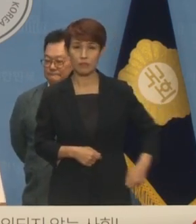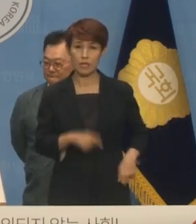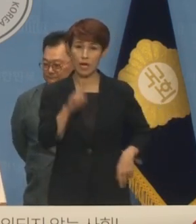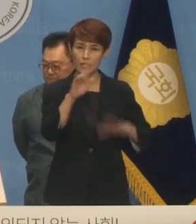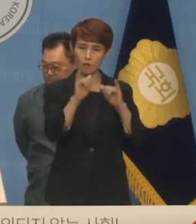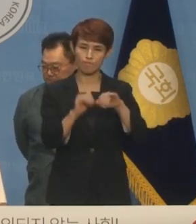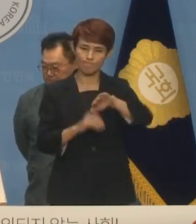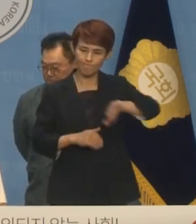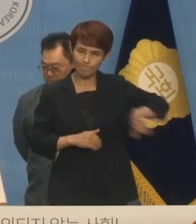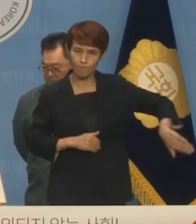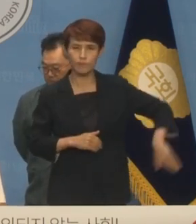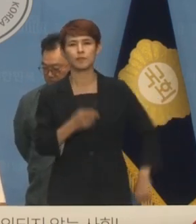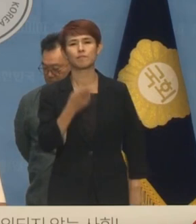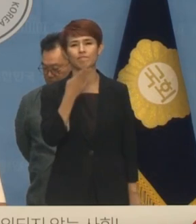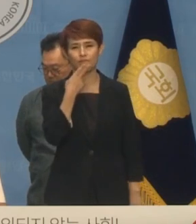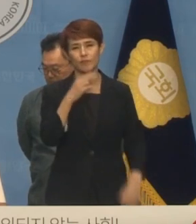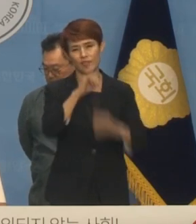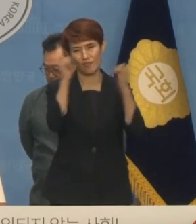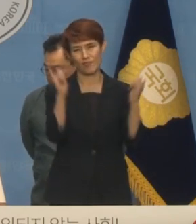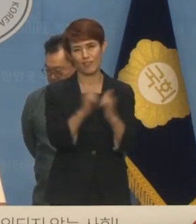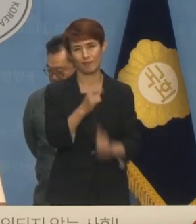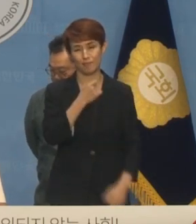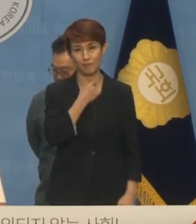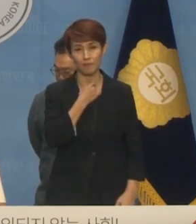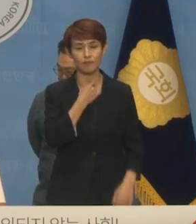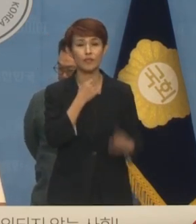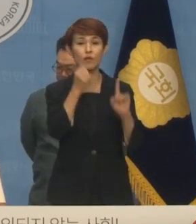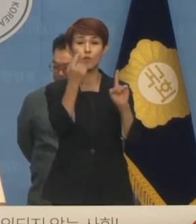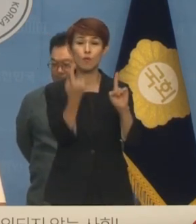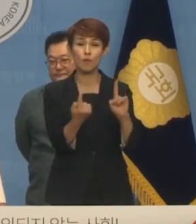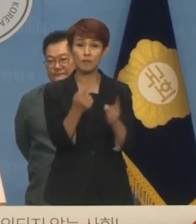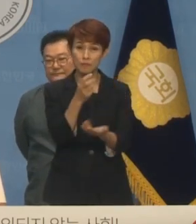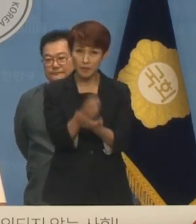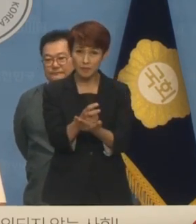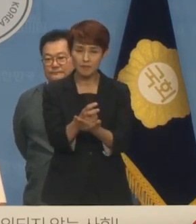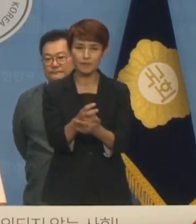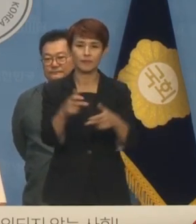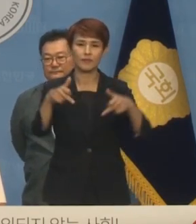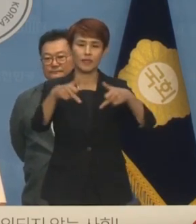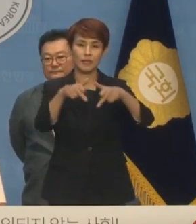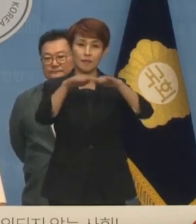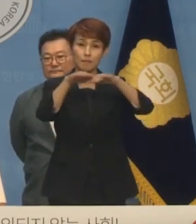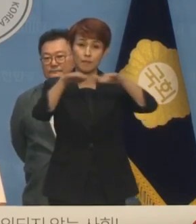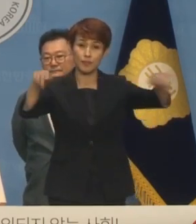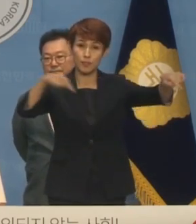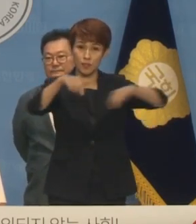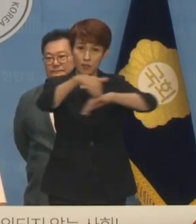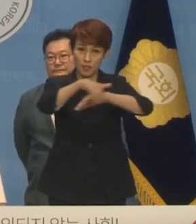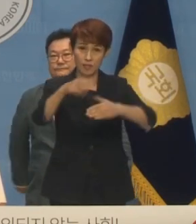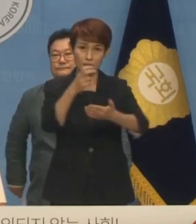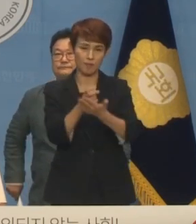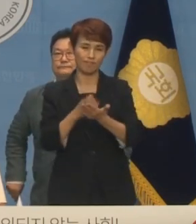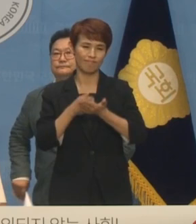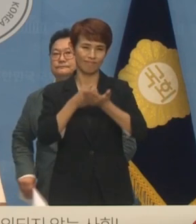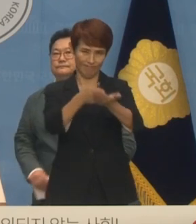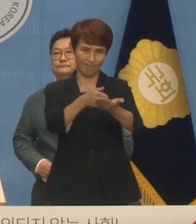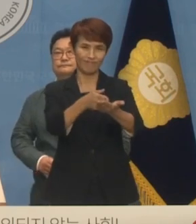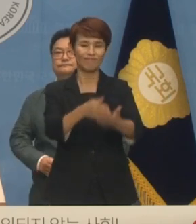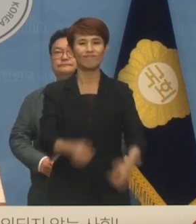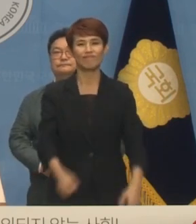우리 사회를 염원하며 오늘 저의 1호 법안인 장애평등 정책법안 발의 기자회견을 시작하겠습니다.